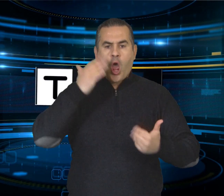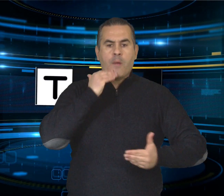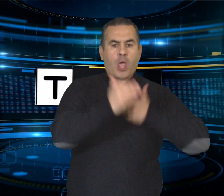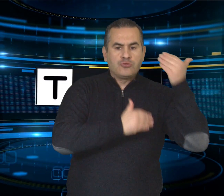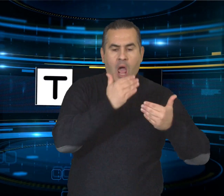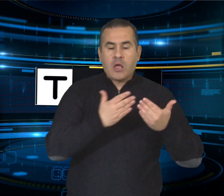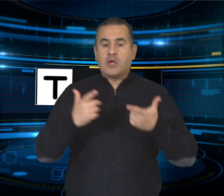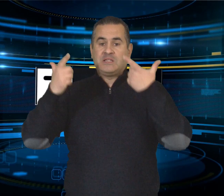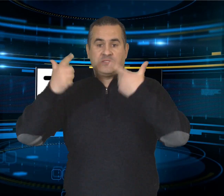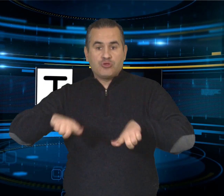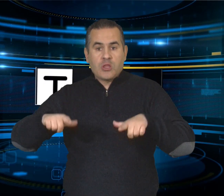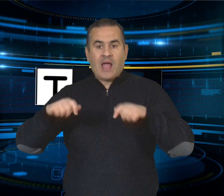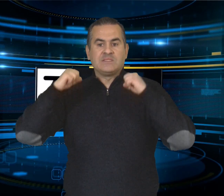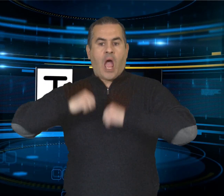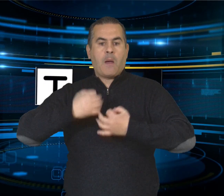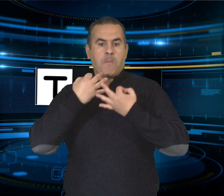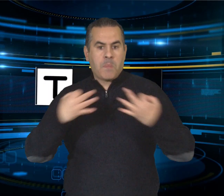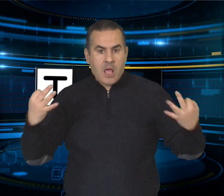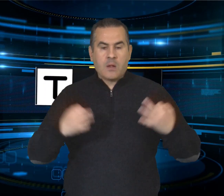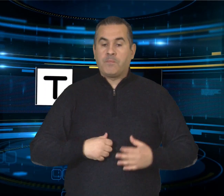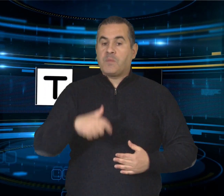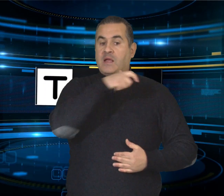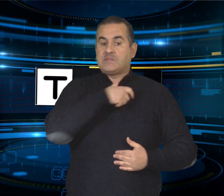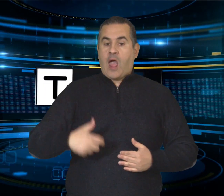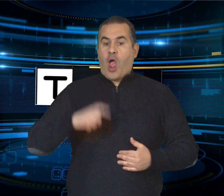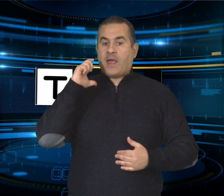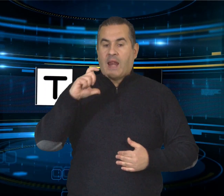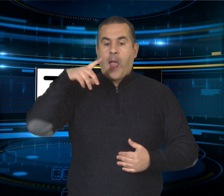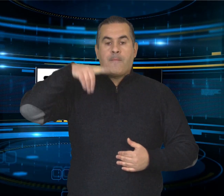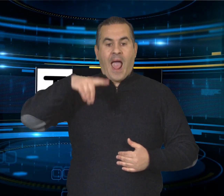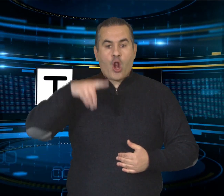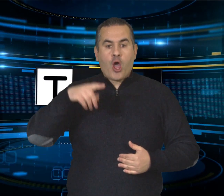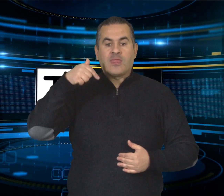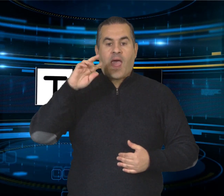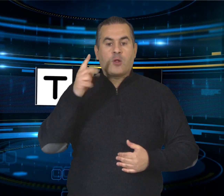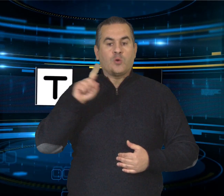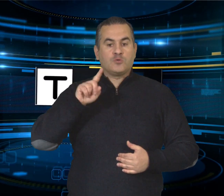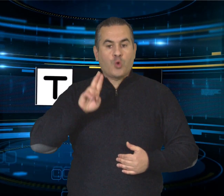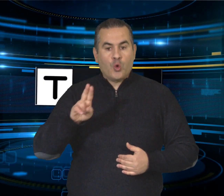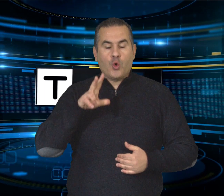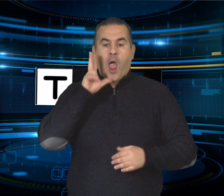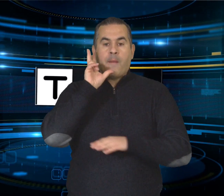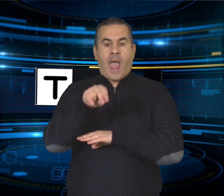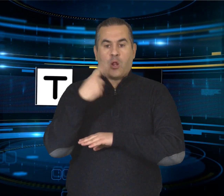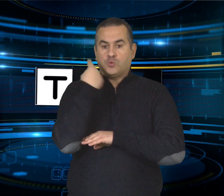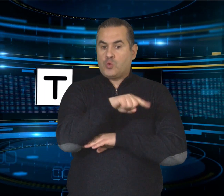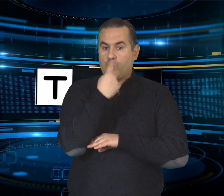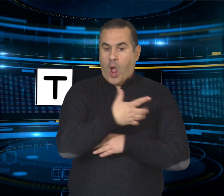Cagliari, Paolo Truzzu, ha commentato il conferimento a Monsignor Giuseppe Batturi, arcivescovo di Cagliari, della medaglia d'onore